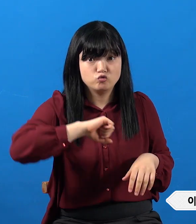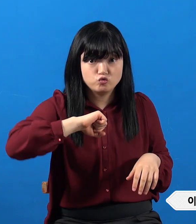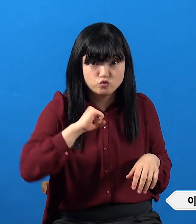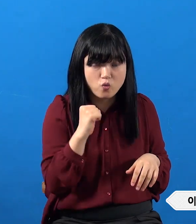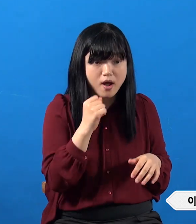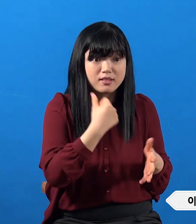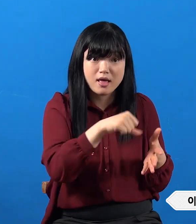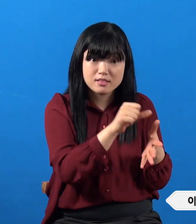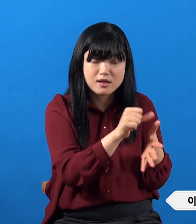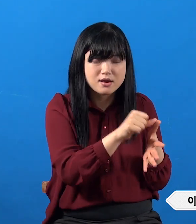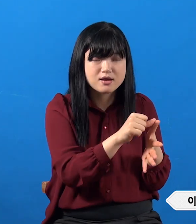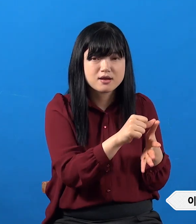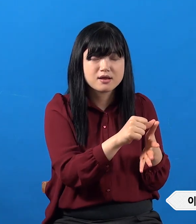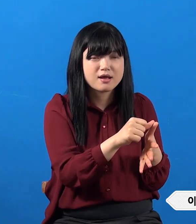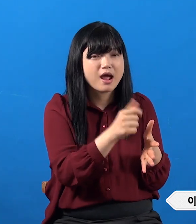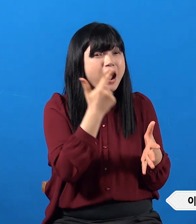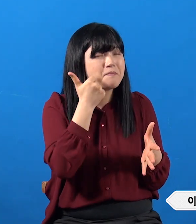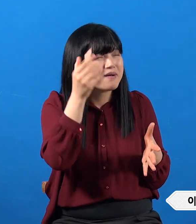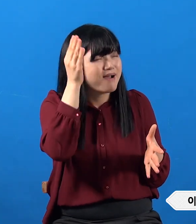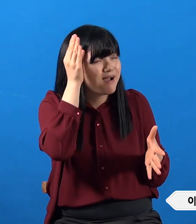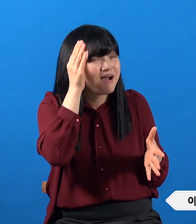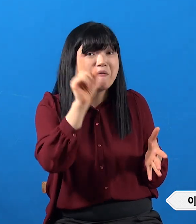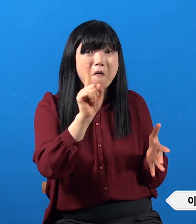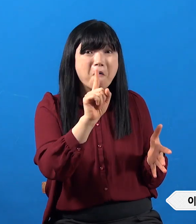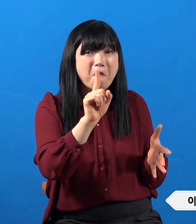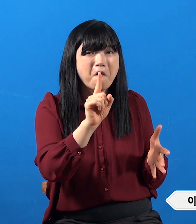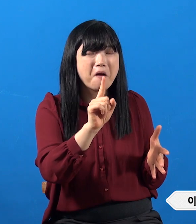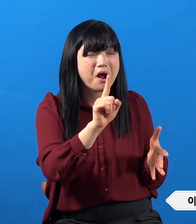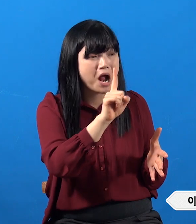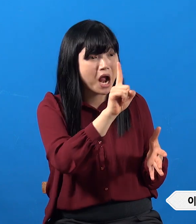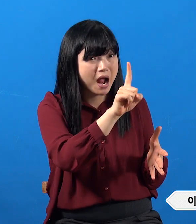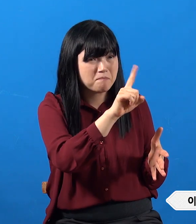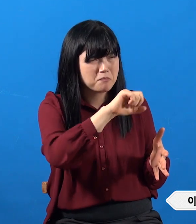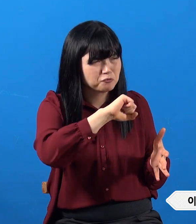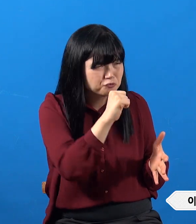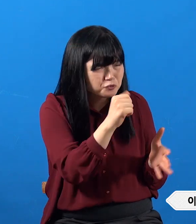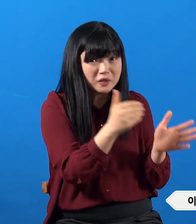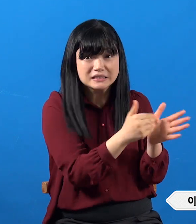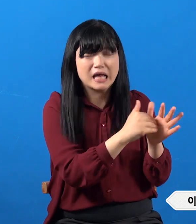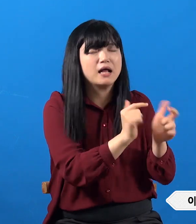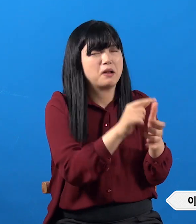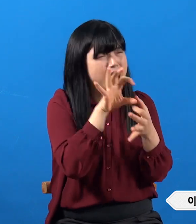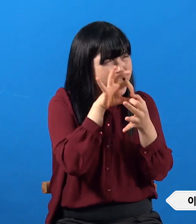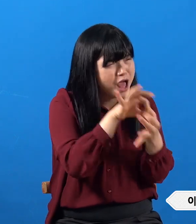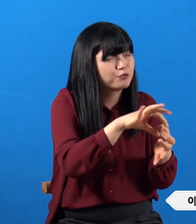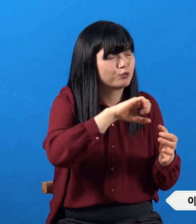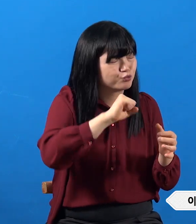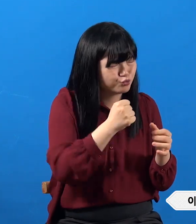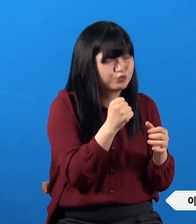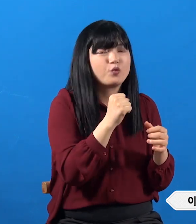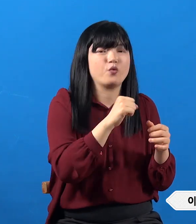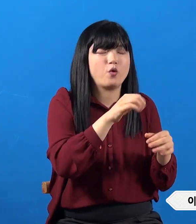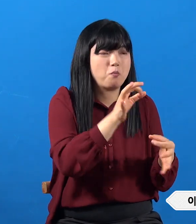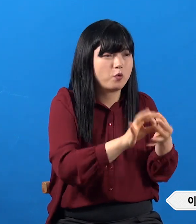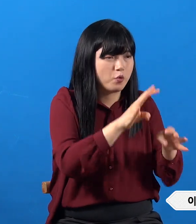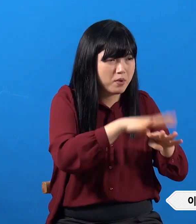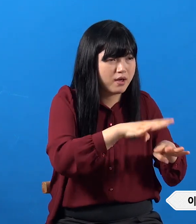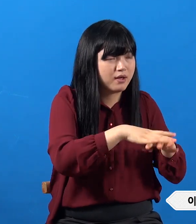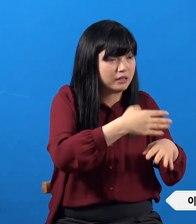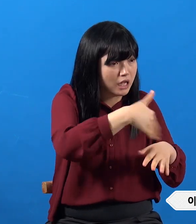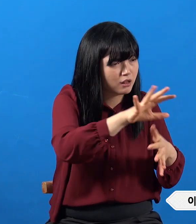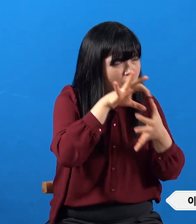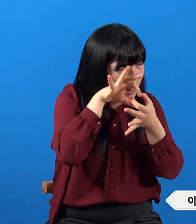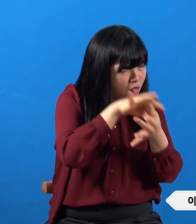순종하는 아들에게 아버지가 기대했던 것이 뭐예요? 한 번만 순종하는 것이 아니죠. 포도원에 가서 계속 일하는